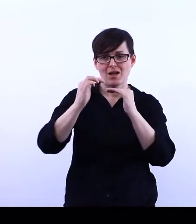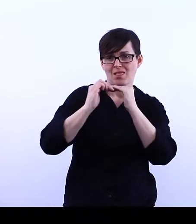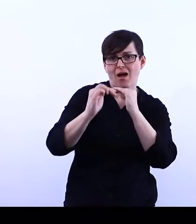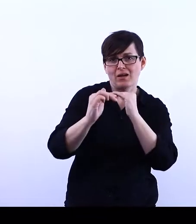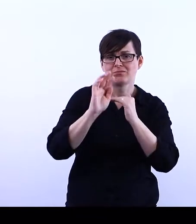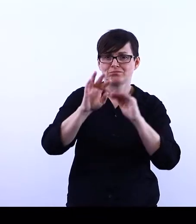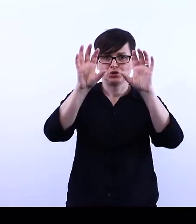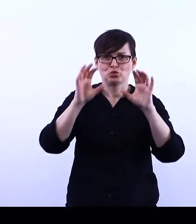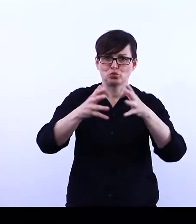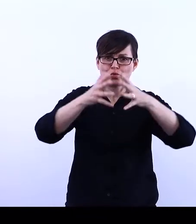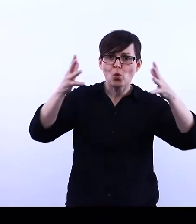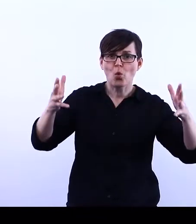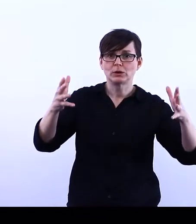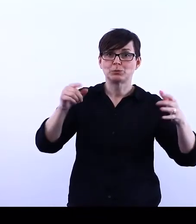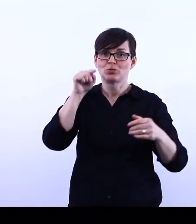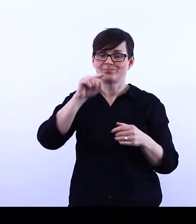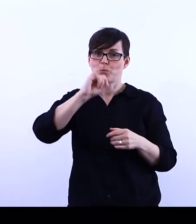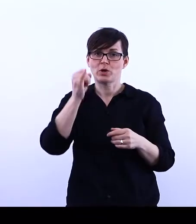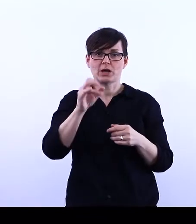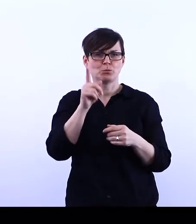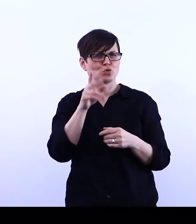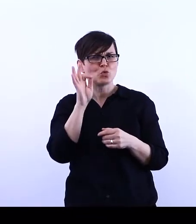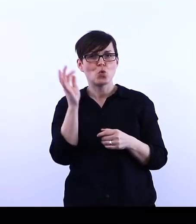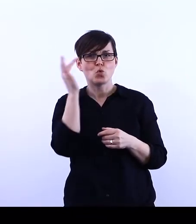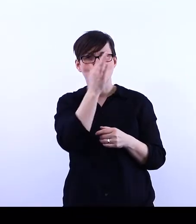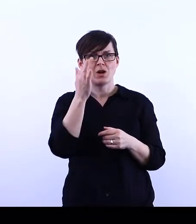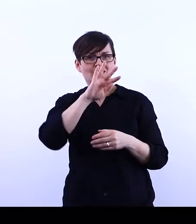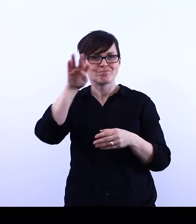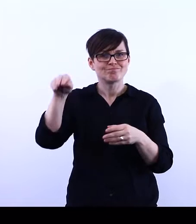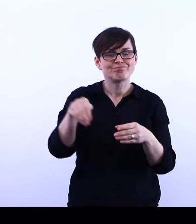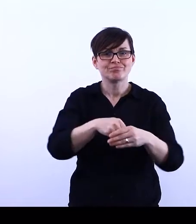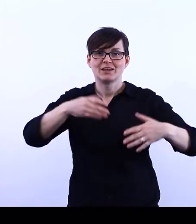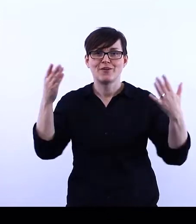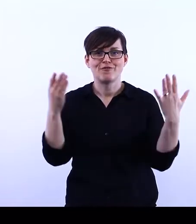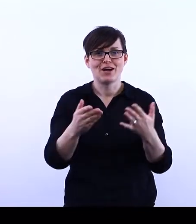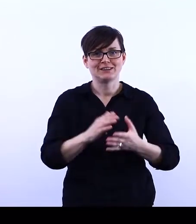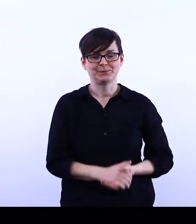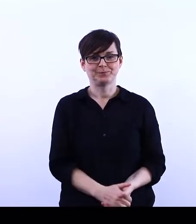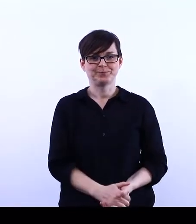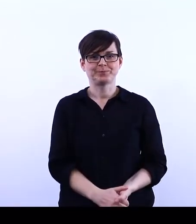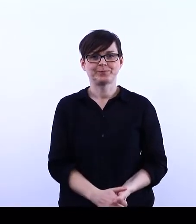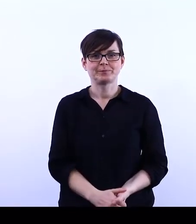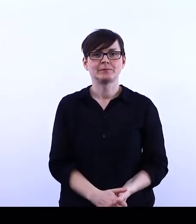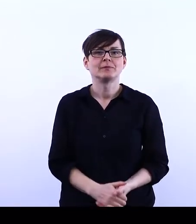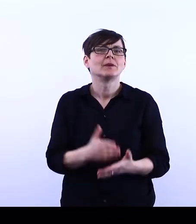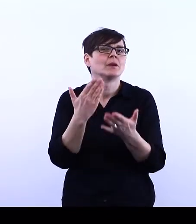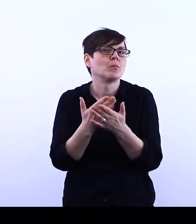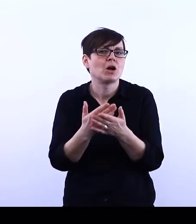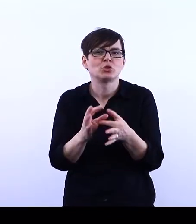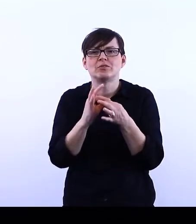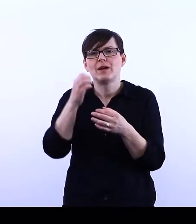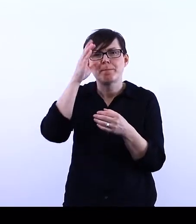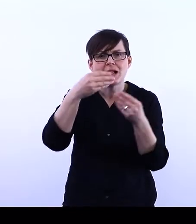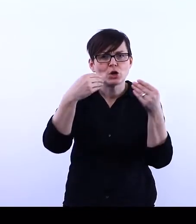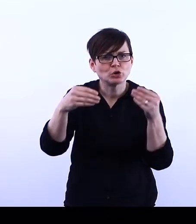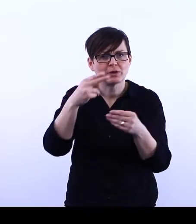klar ist, dass sich auch ein Projekt immer gut überlegen muss, wie denn der Impact ist. Ganz konkret eben zum Beispiel auch genau Bildungsmaterialien, Handbücher,